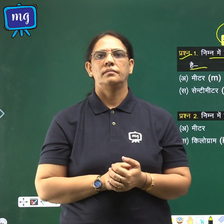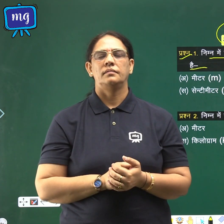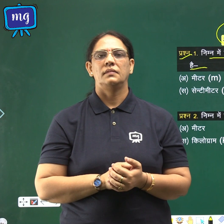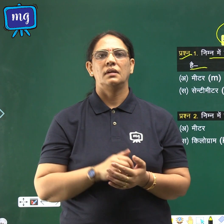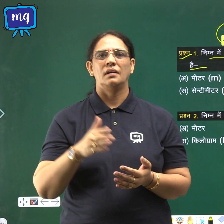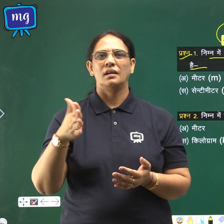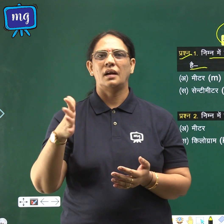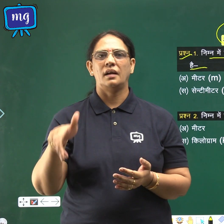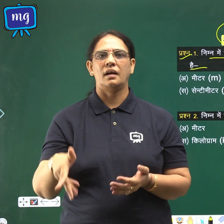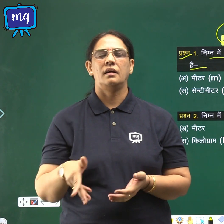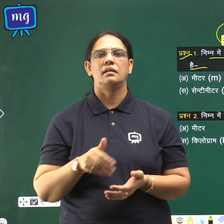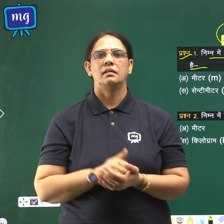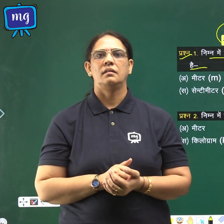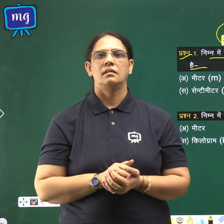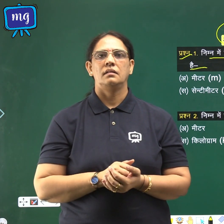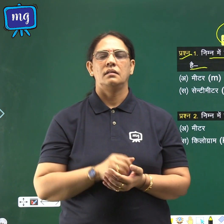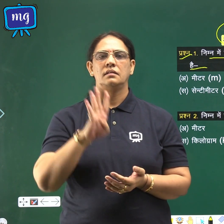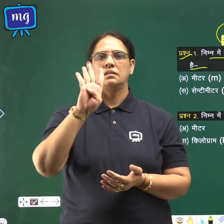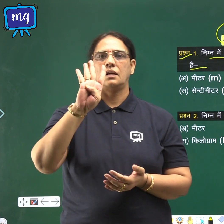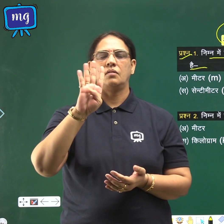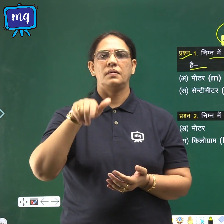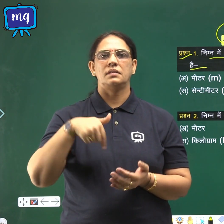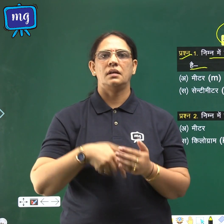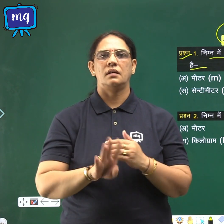नहीं है, चारों में से